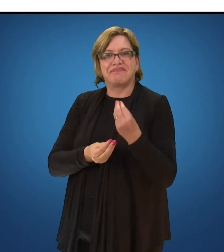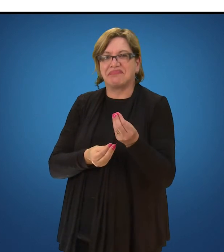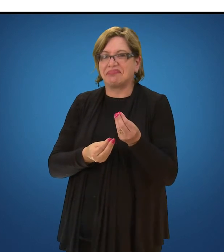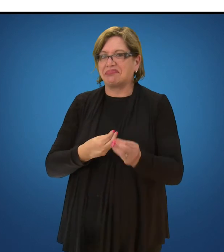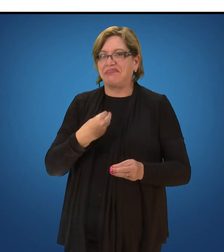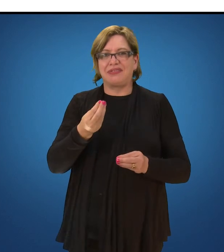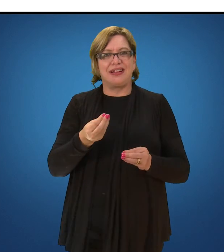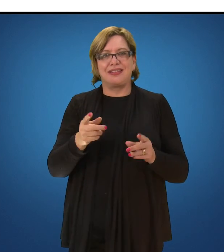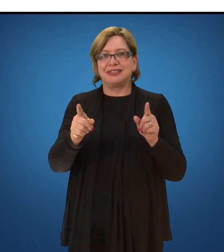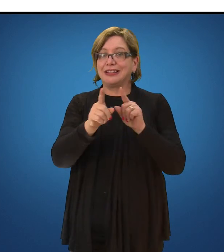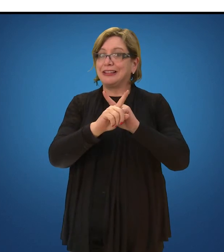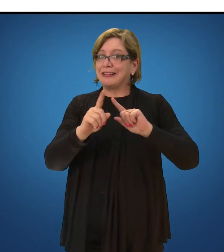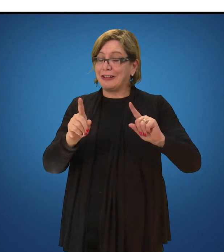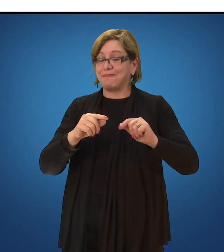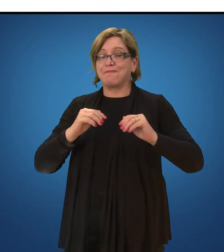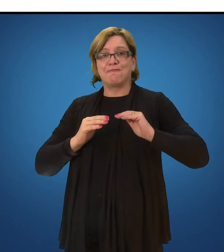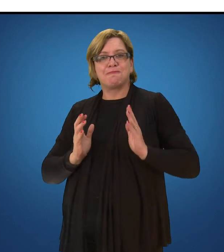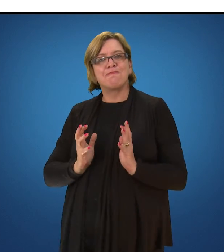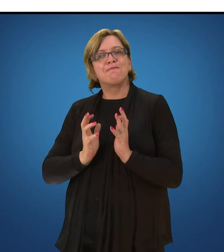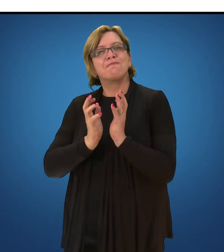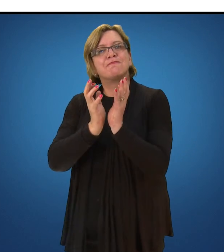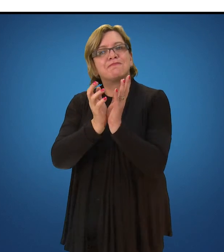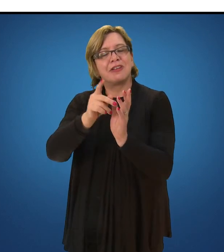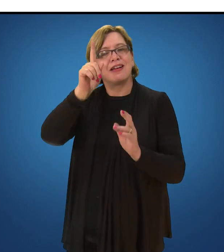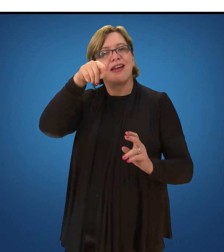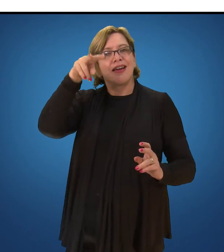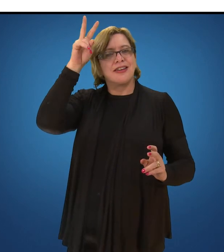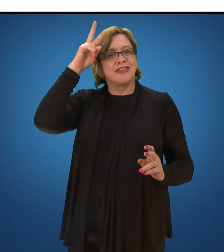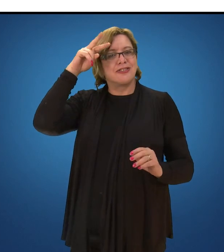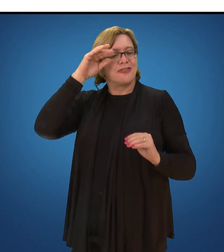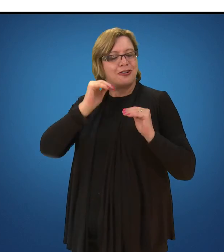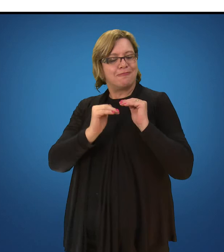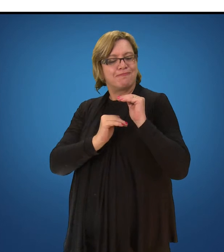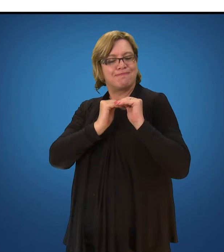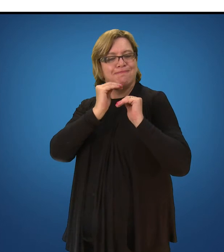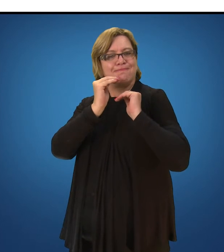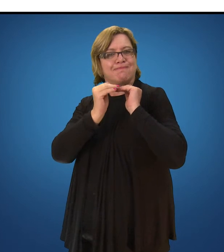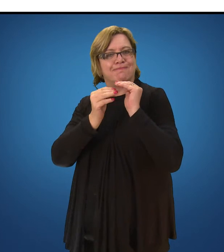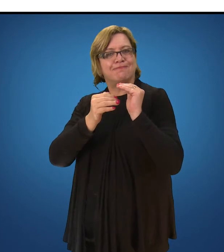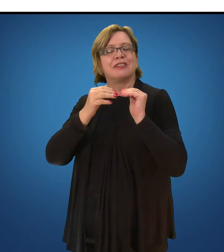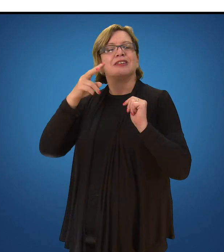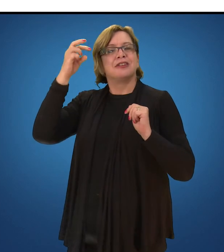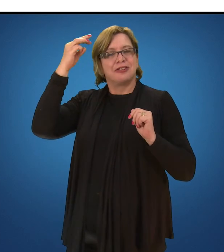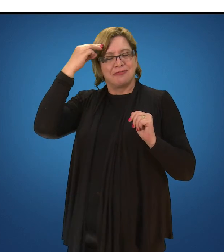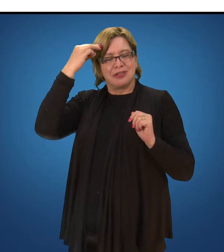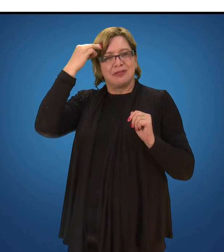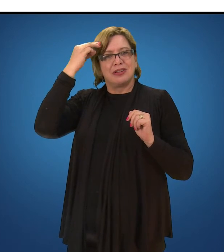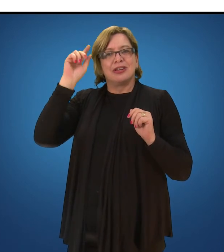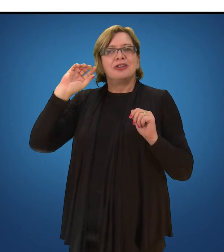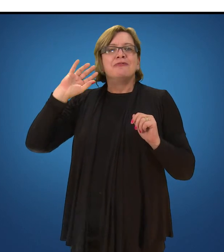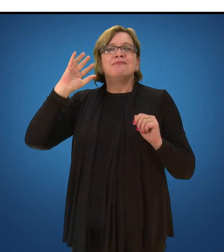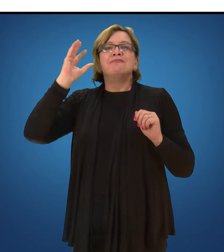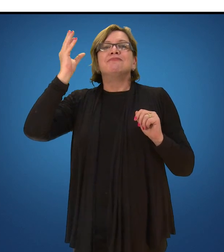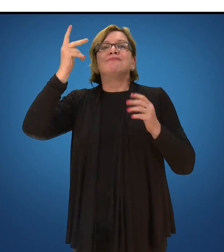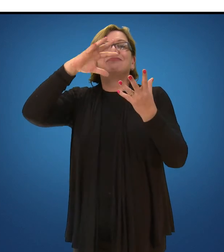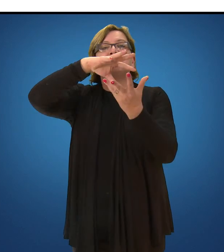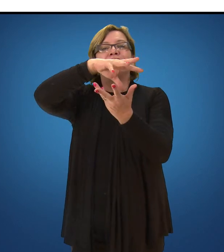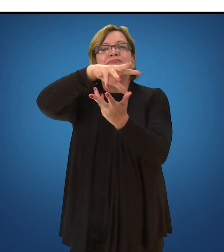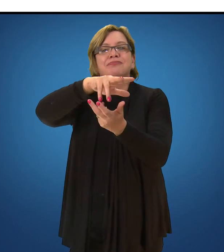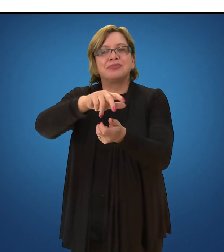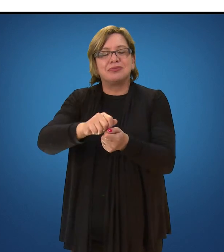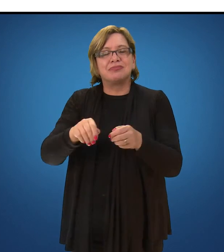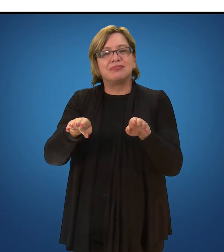A memória é uma ação, um processo, uma narrativa que se constrói a partir de fatos do mundo externo e